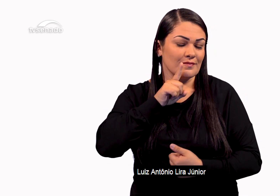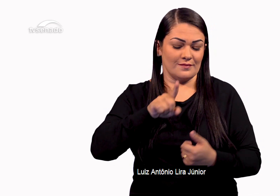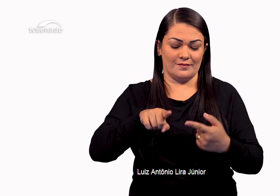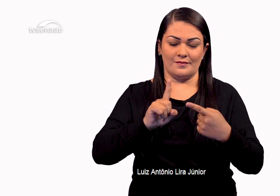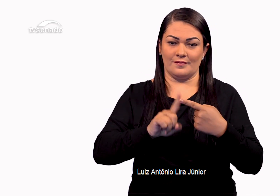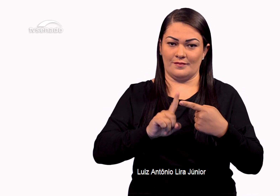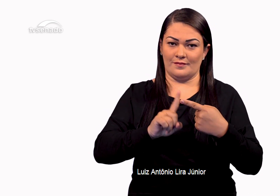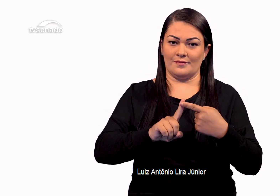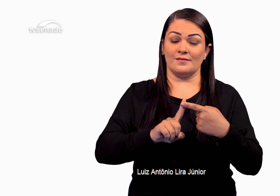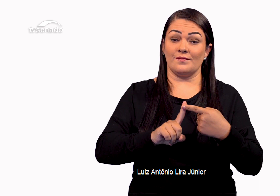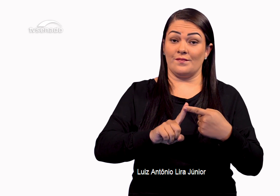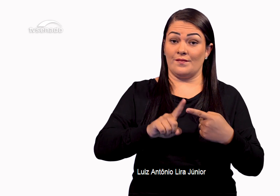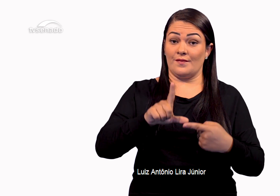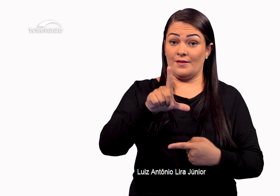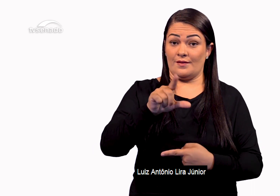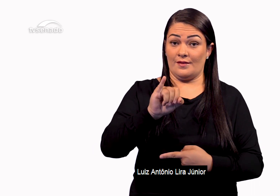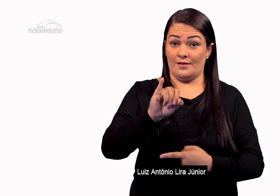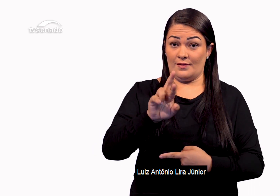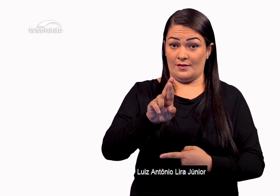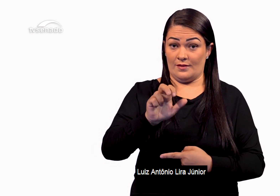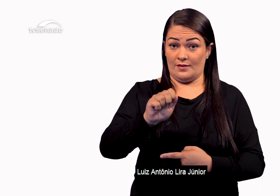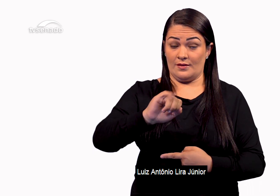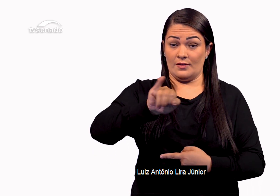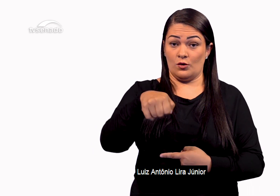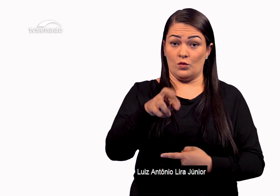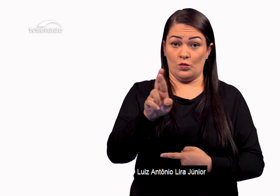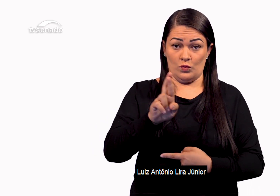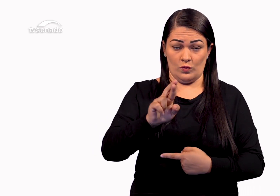Luiz Antônio Lira Júnior